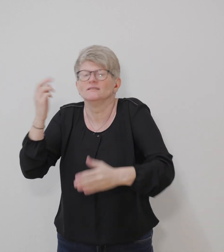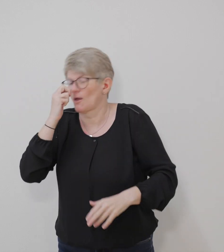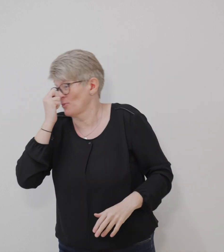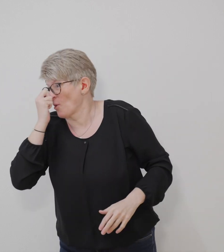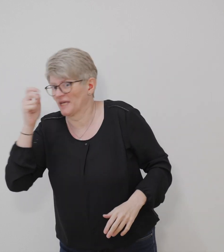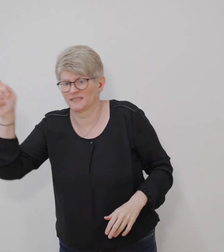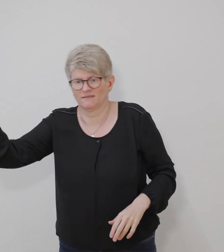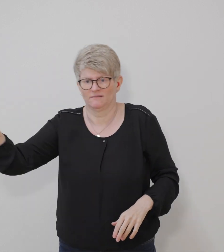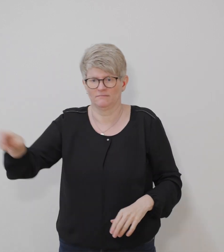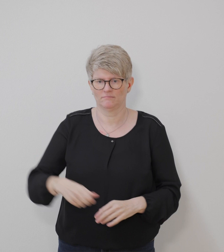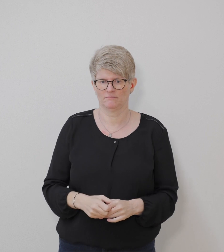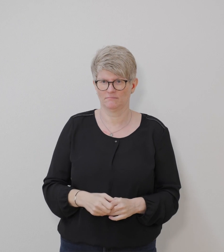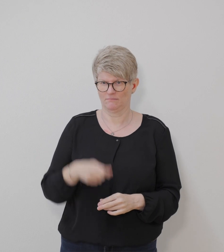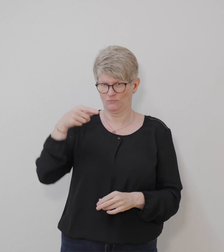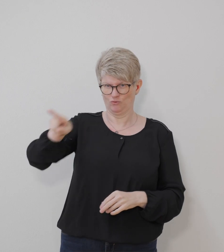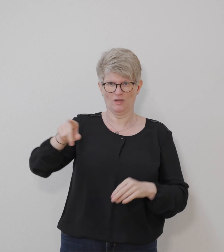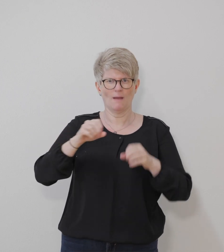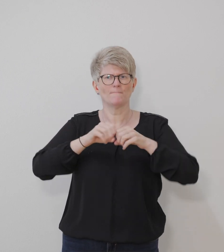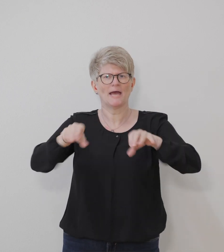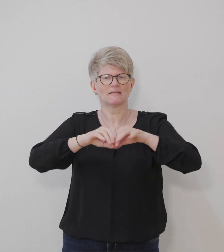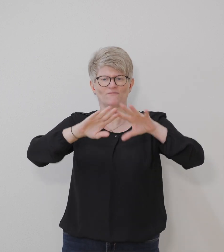ist anfällig dafür.